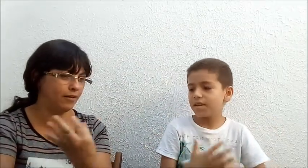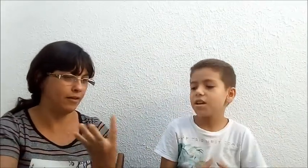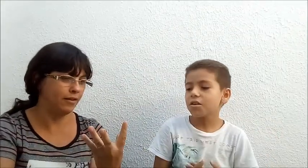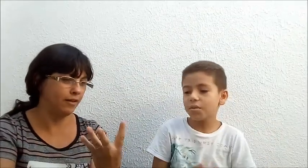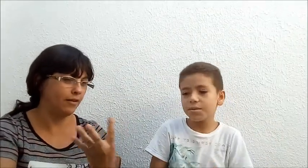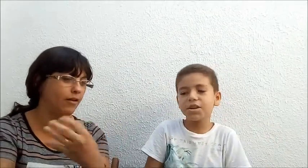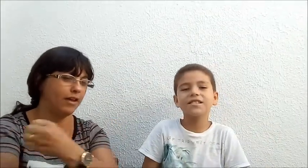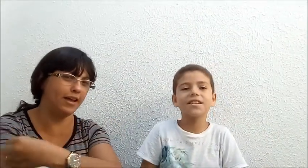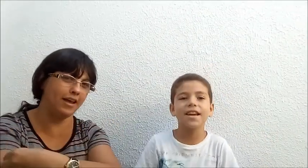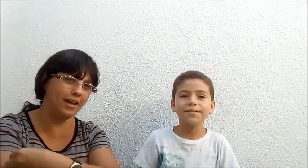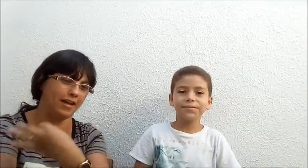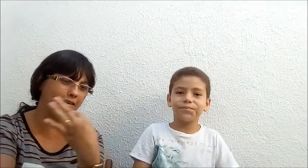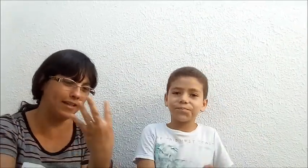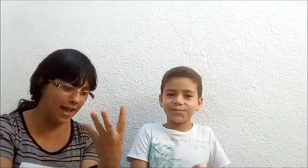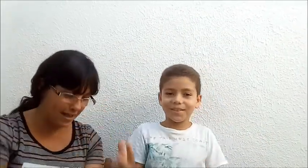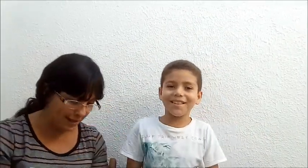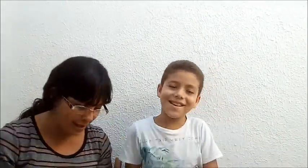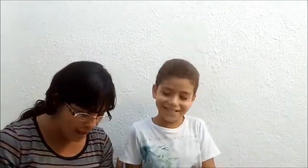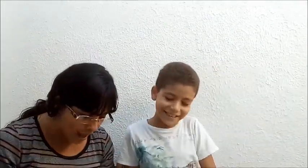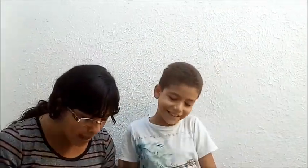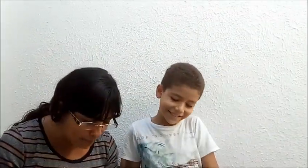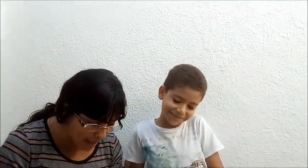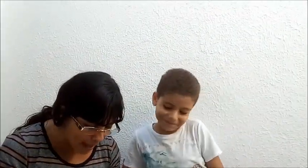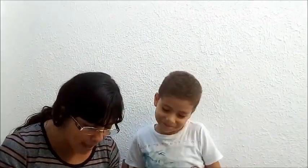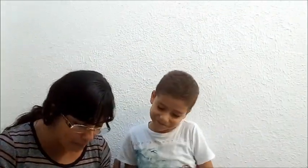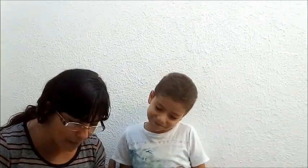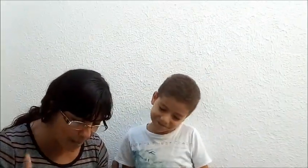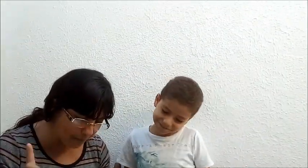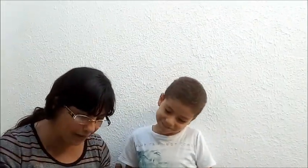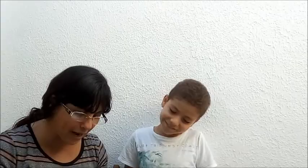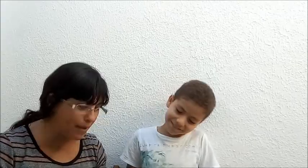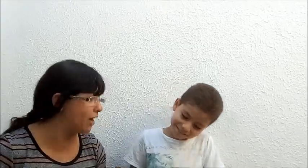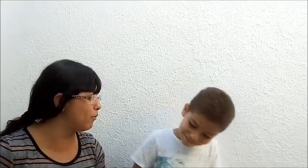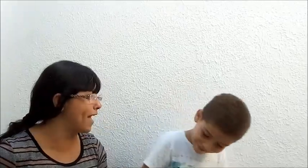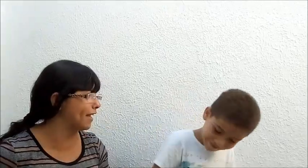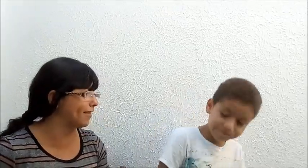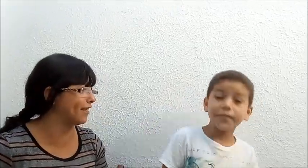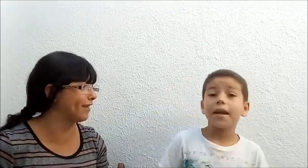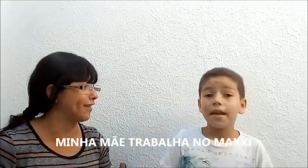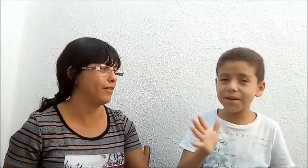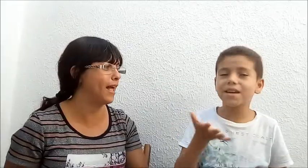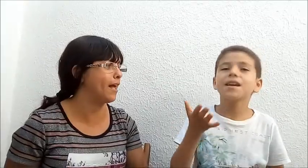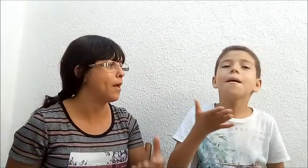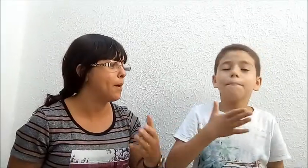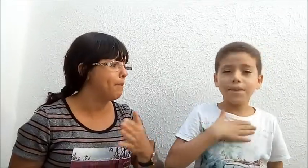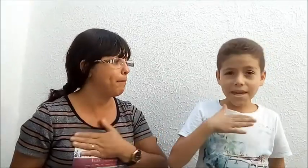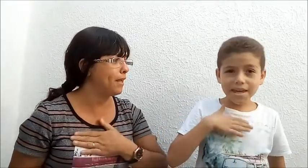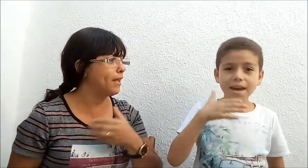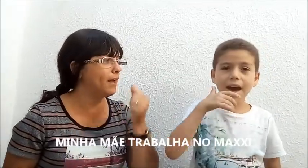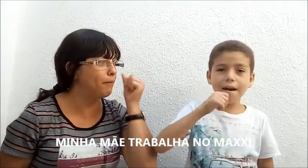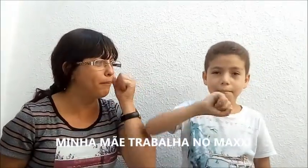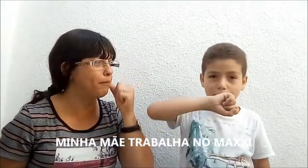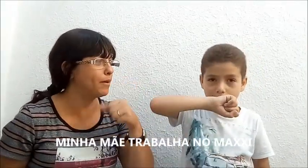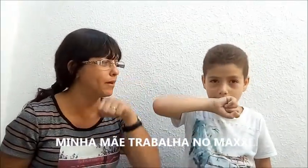Então, a gente tem. Açaí. Minha mãe trabalha no máximo. Minha mãe